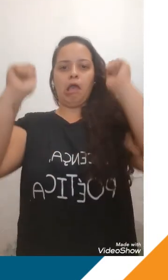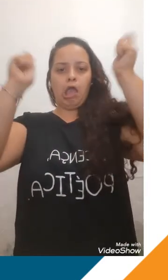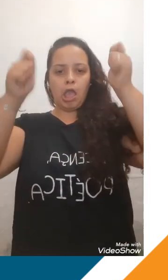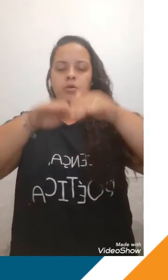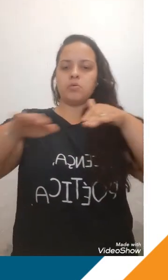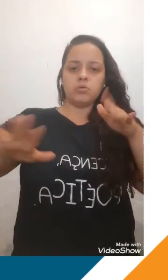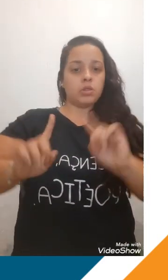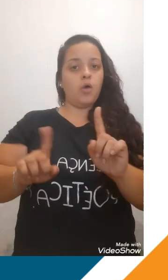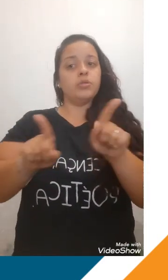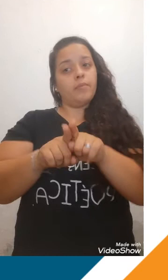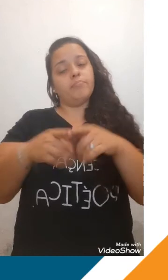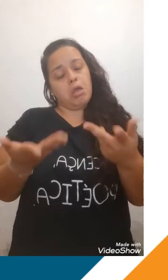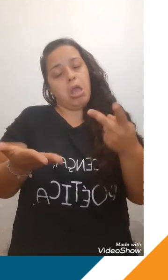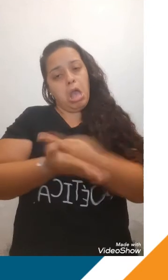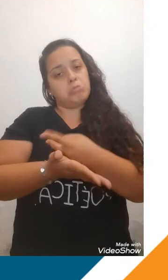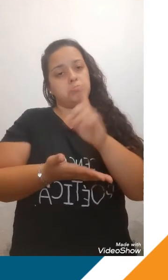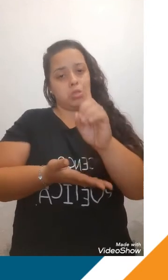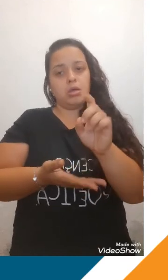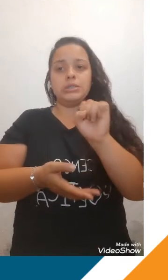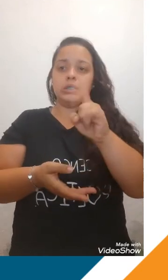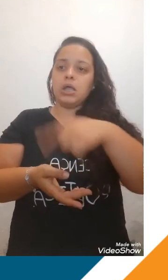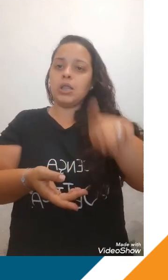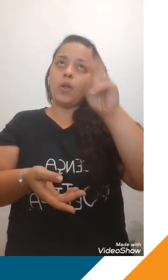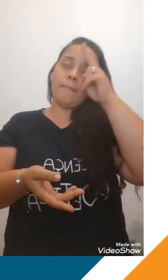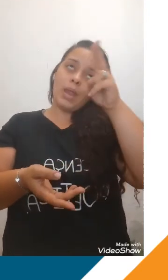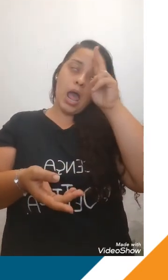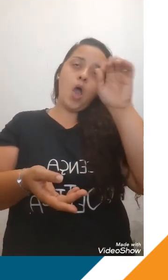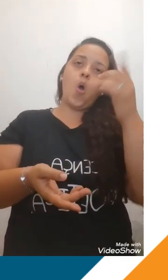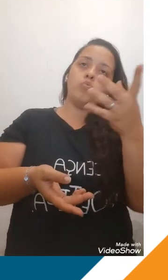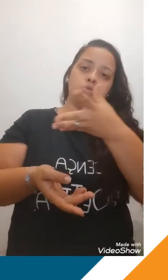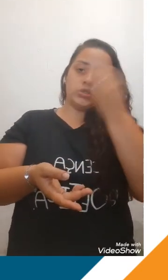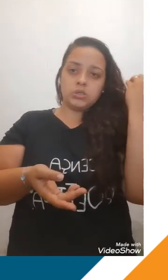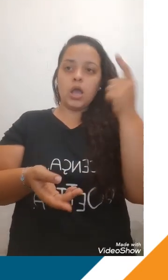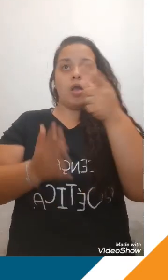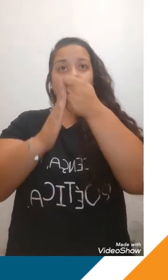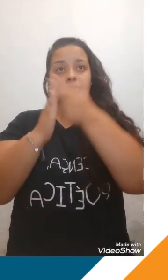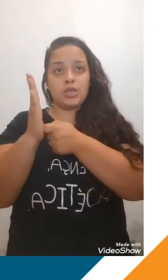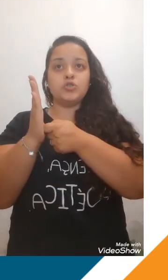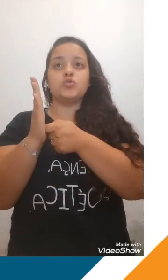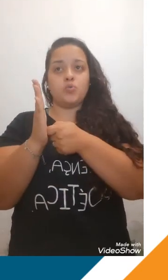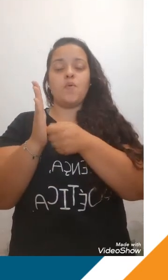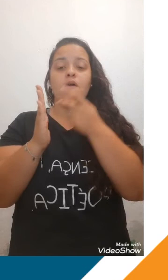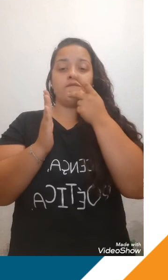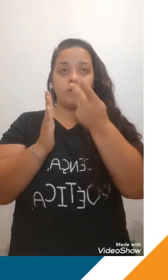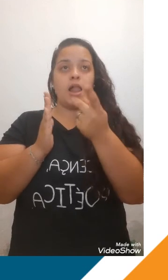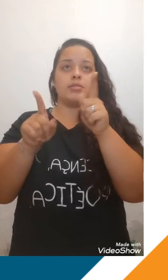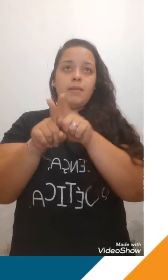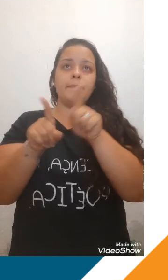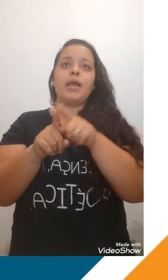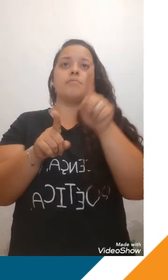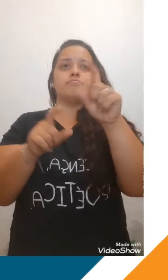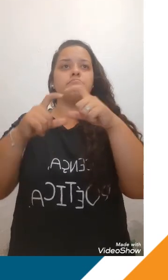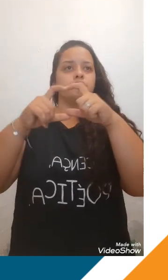não pode ser. Caso você não lembrasse ou não soubesse disso, o texto trazia para você um debate